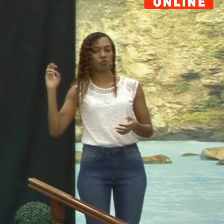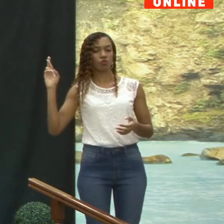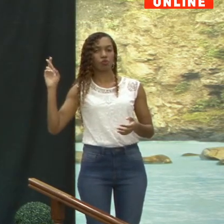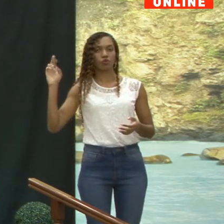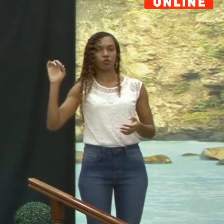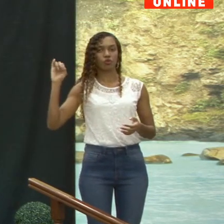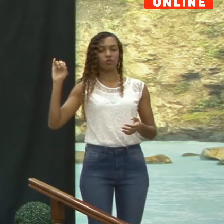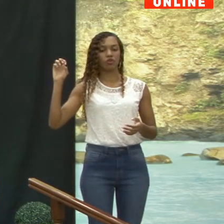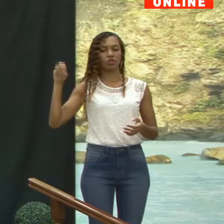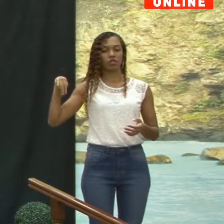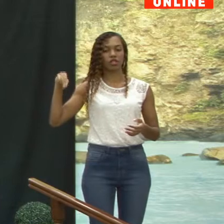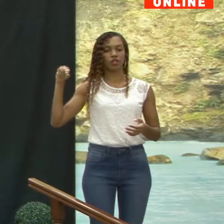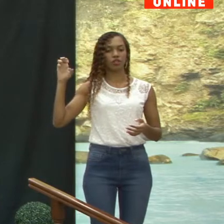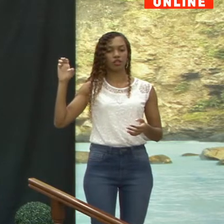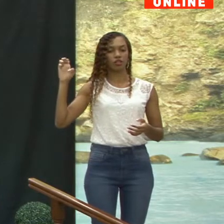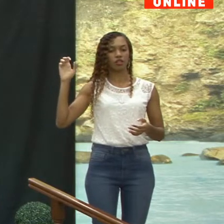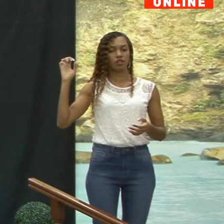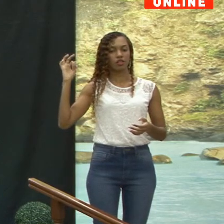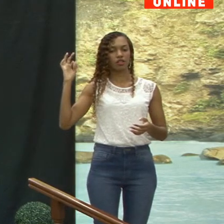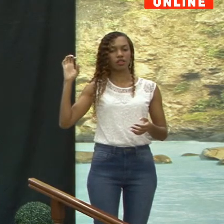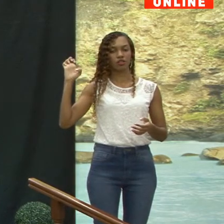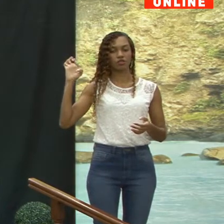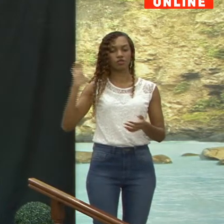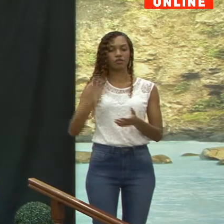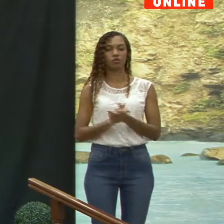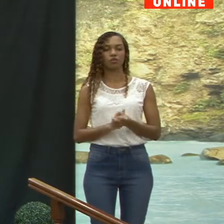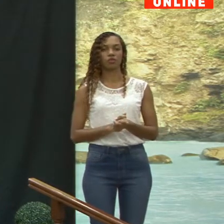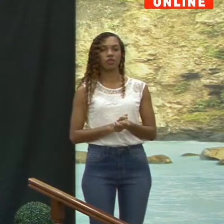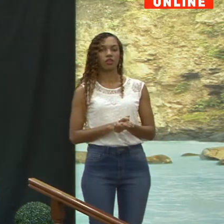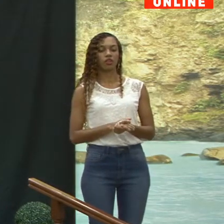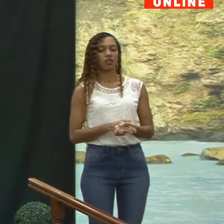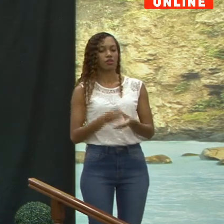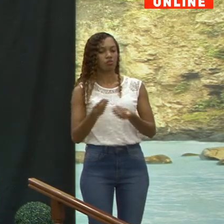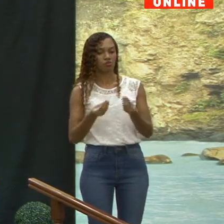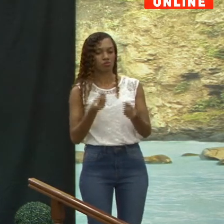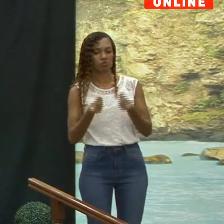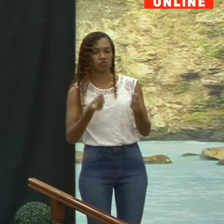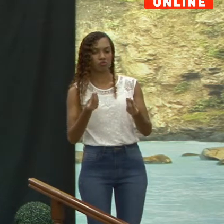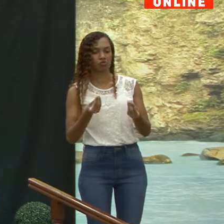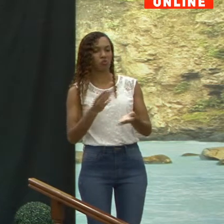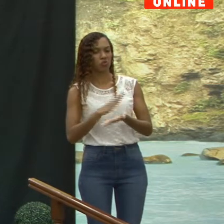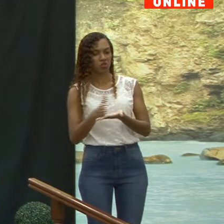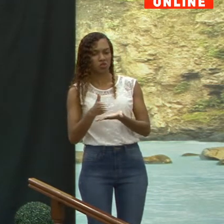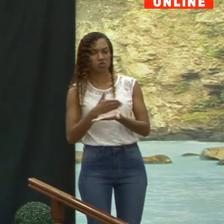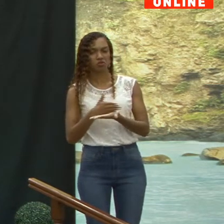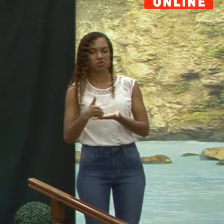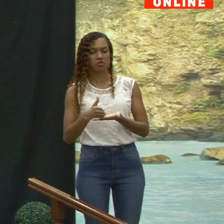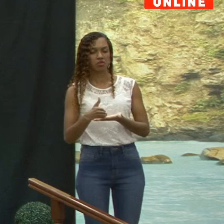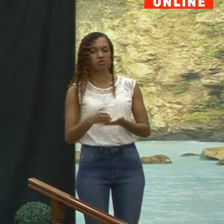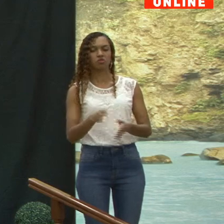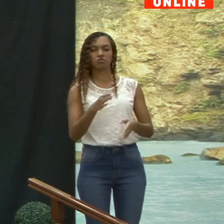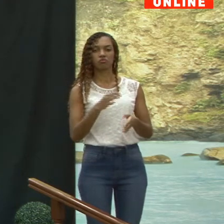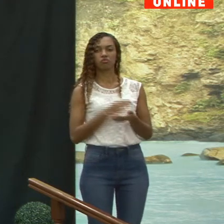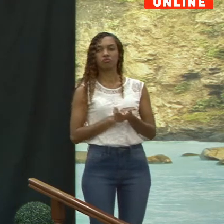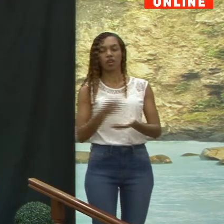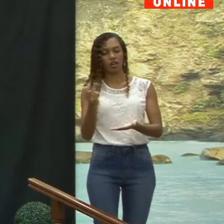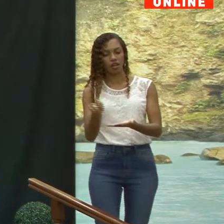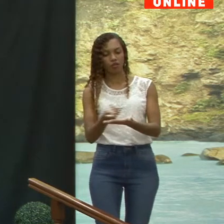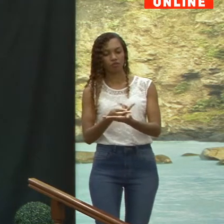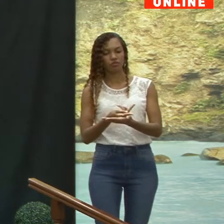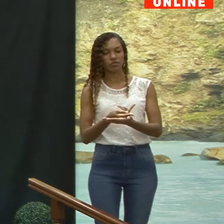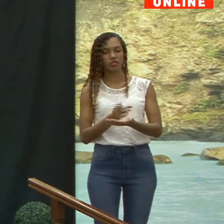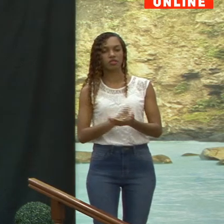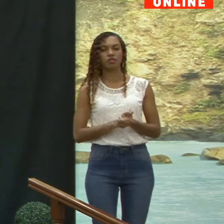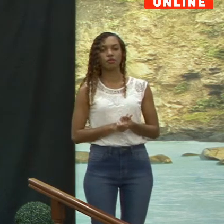Oriente acontece tantas coisas. Nasce o sol, o tabernáculo era montado para o Oriente. E